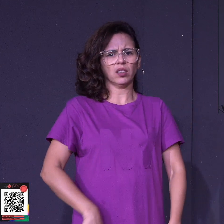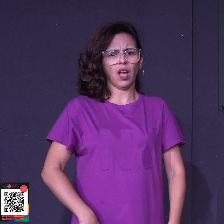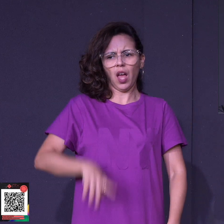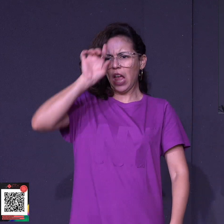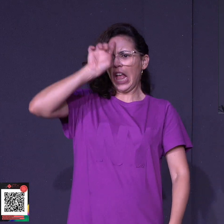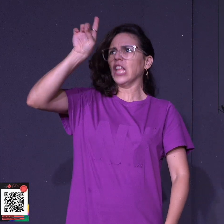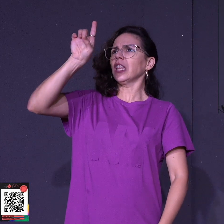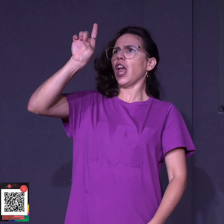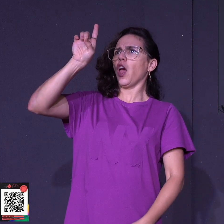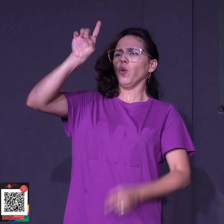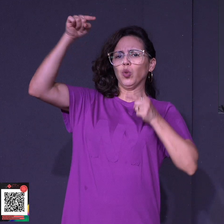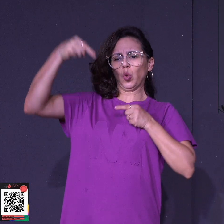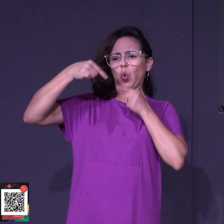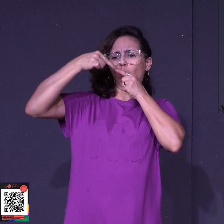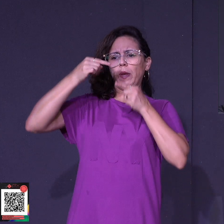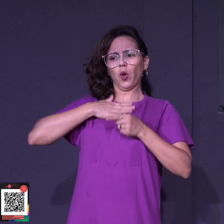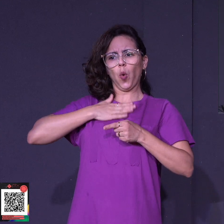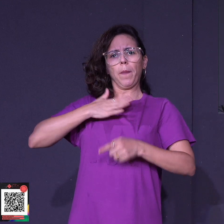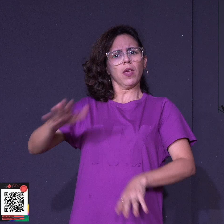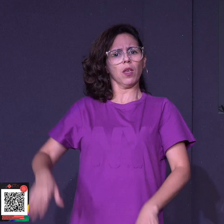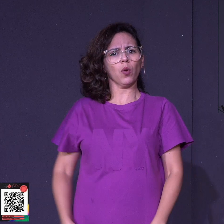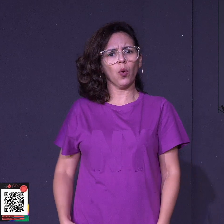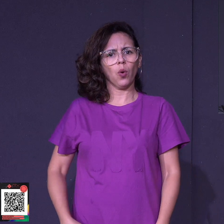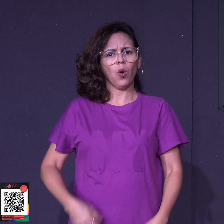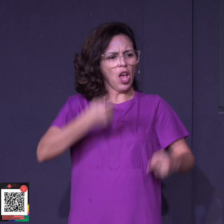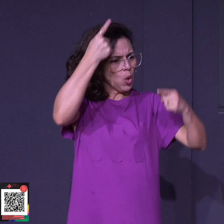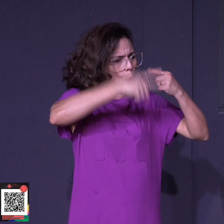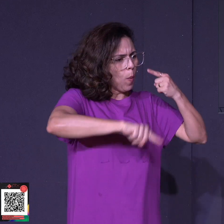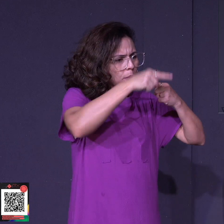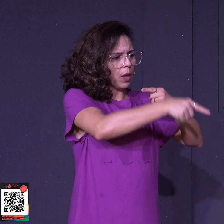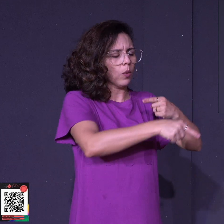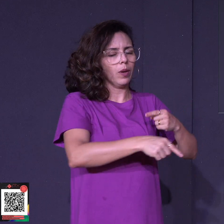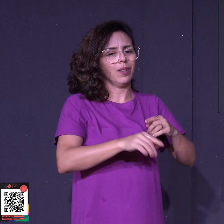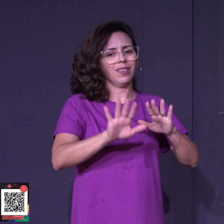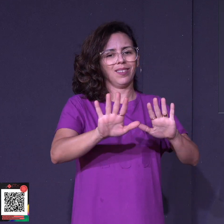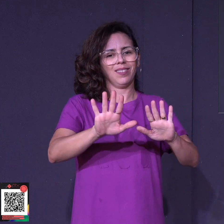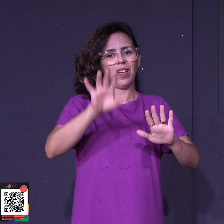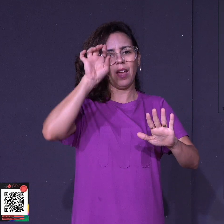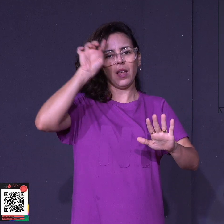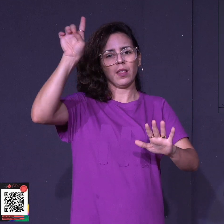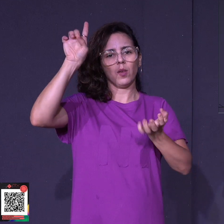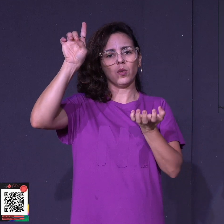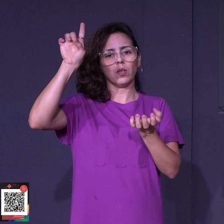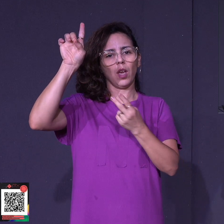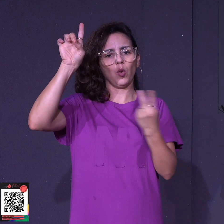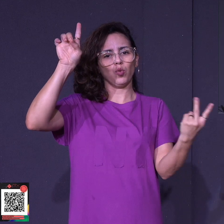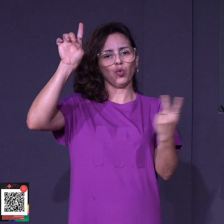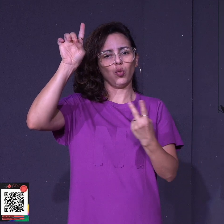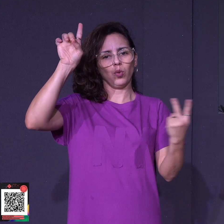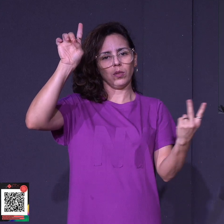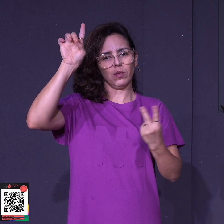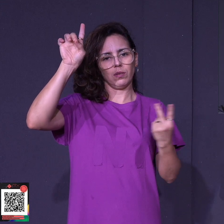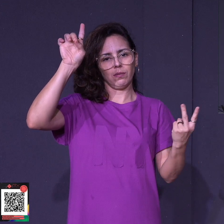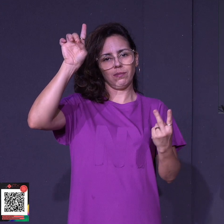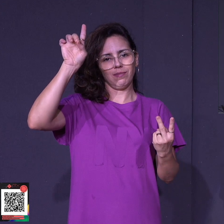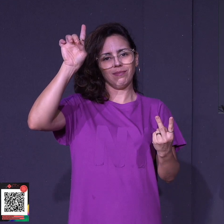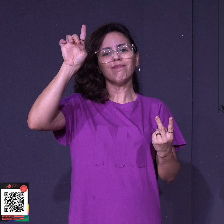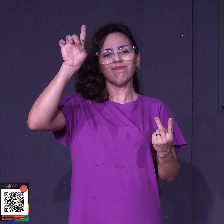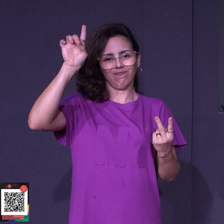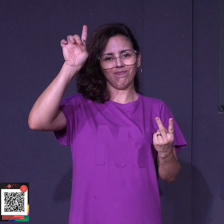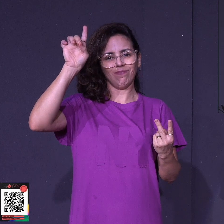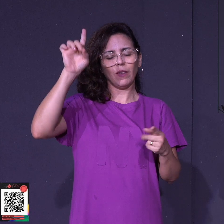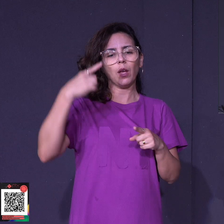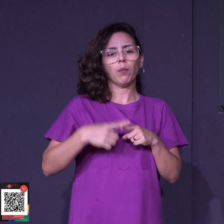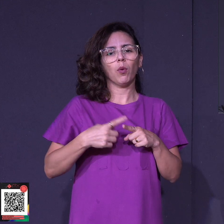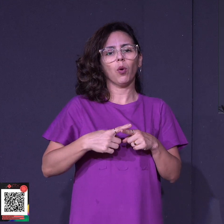Porque a nossa luta não é contra a carne, nem contra o sangue, mas contra os principados, contra as